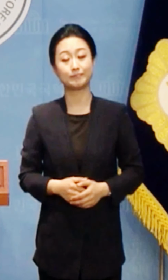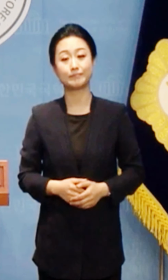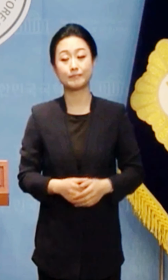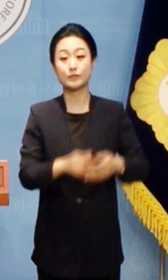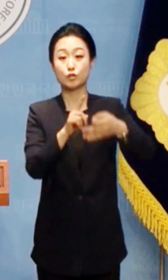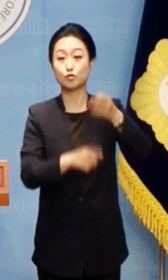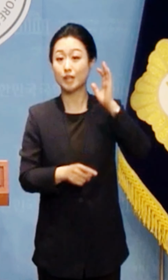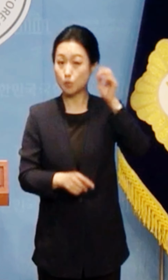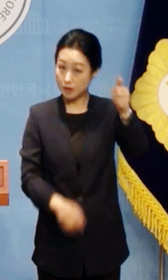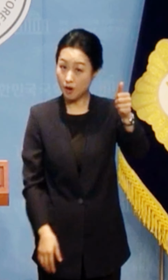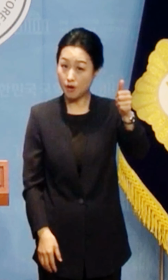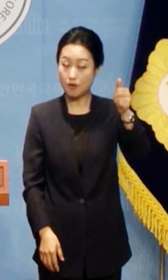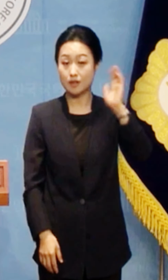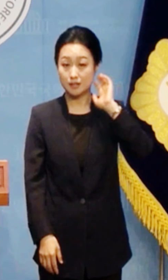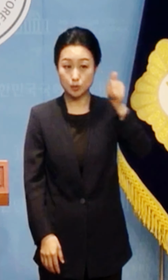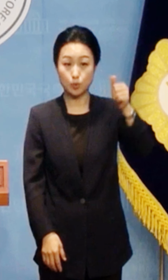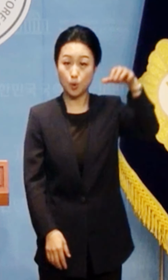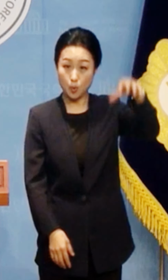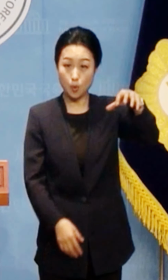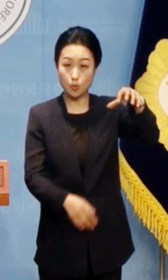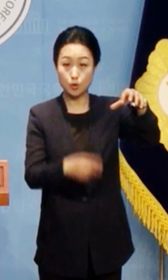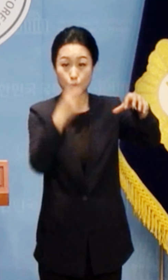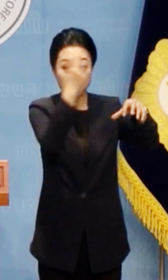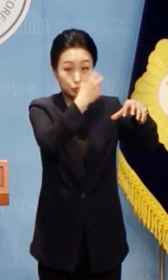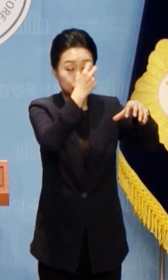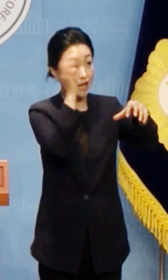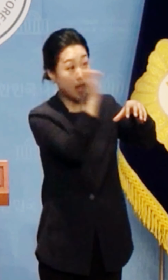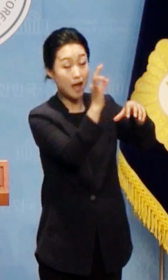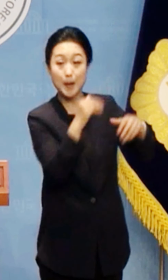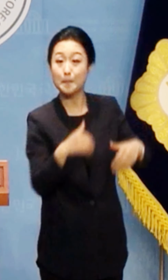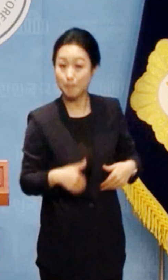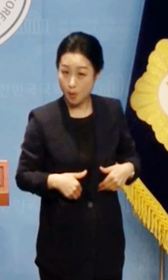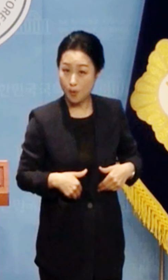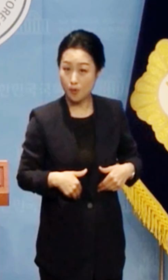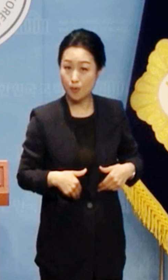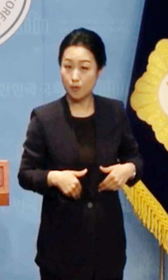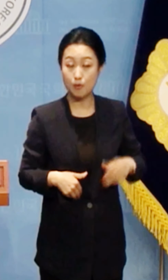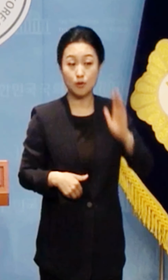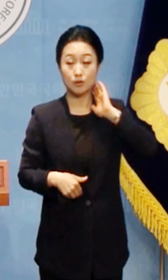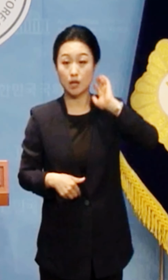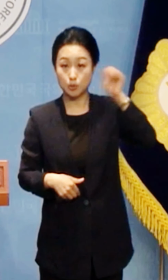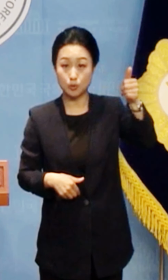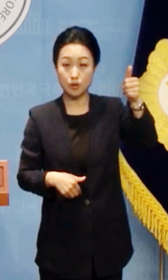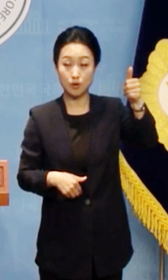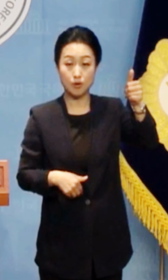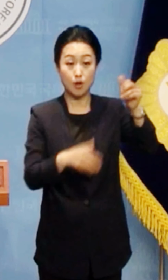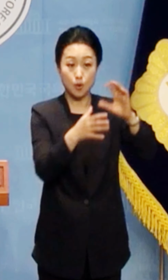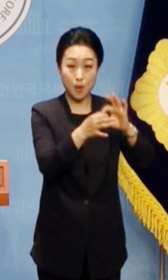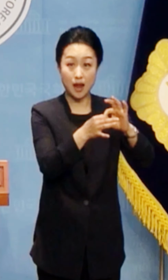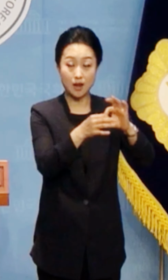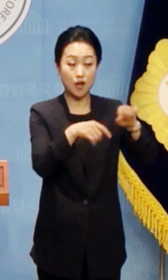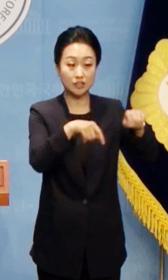윤석열 대통령과 용산 대통령실이 수사 대상이 될 것이므로 당연히 대통령이 속한 정당은